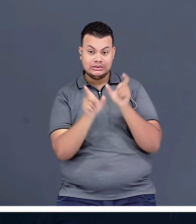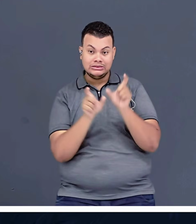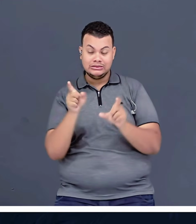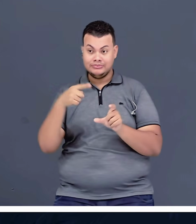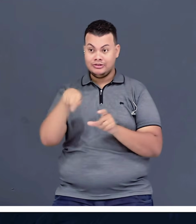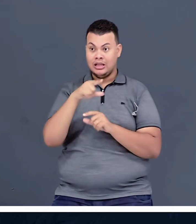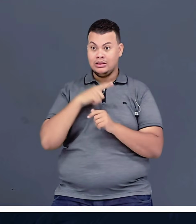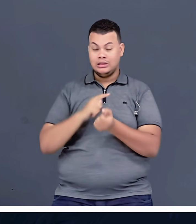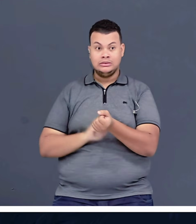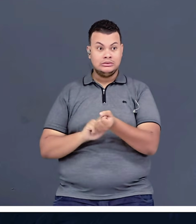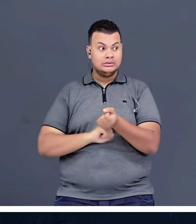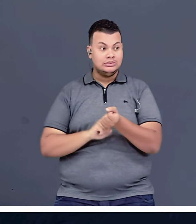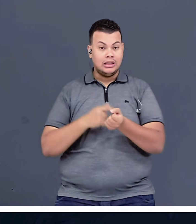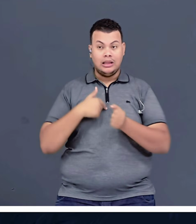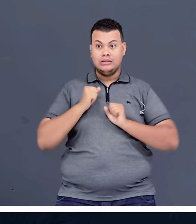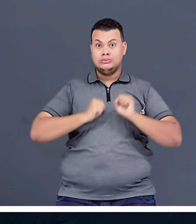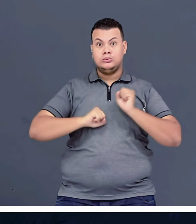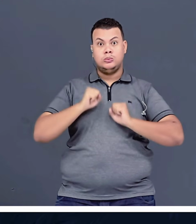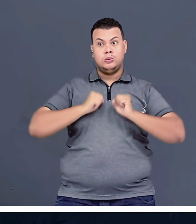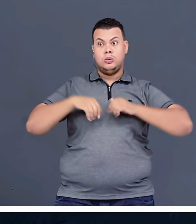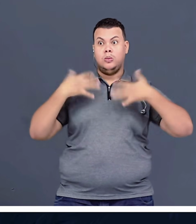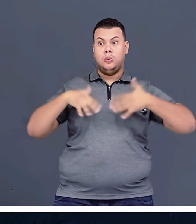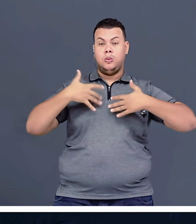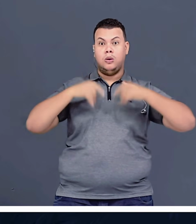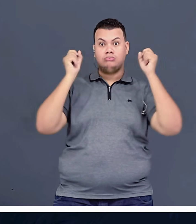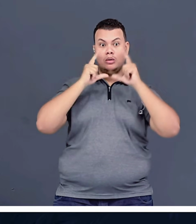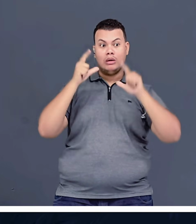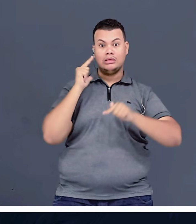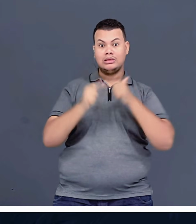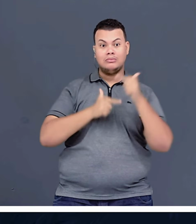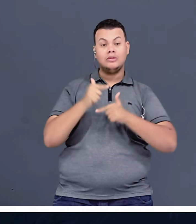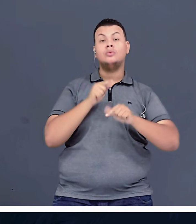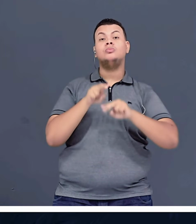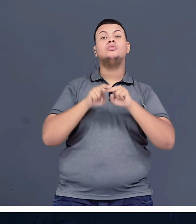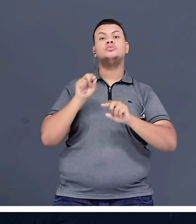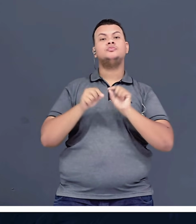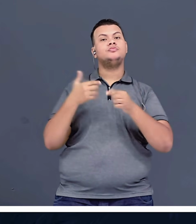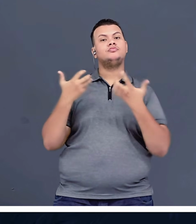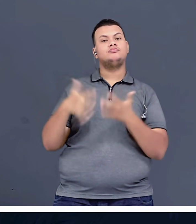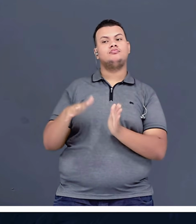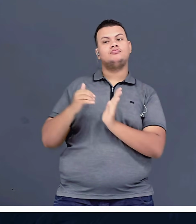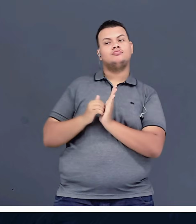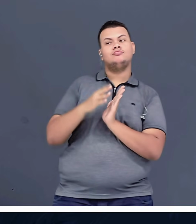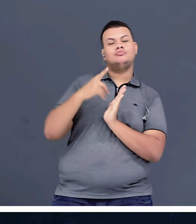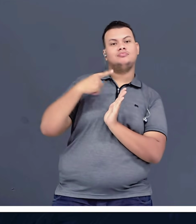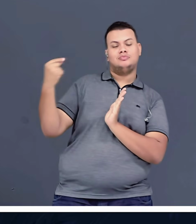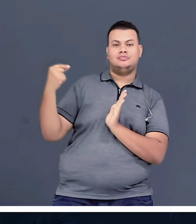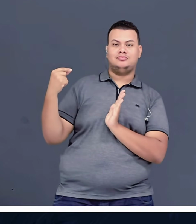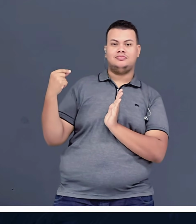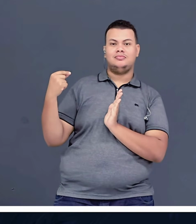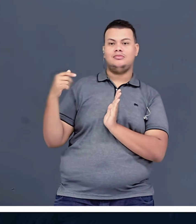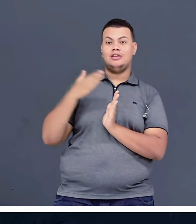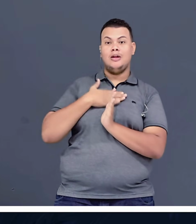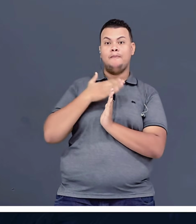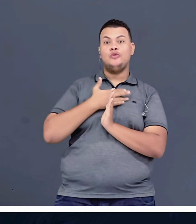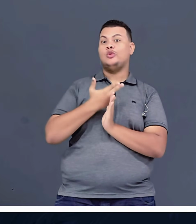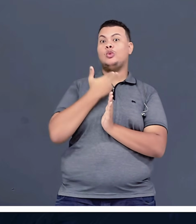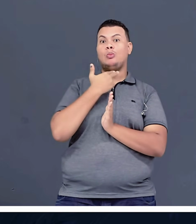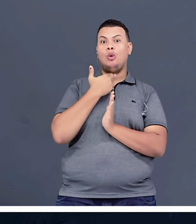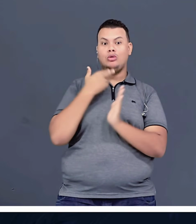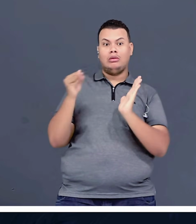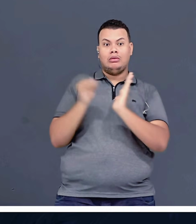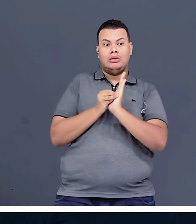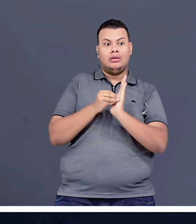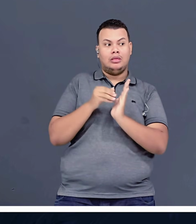eles estavam assim tomados de terror e estavam trabalhando, tipo para quê? Para não ser escolhido. Eu não posso estar na lista